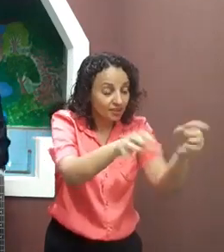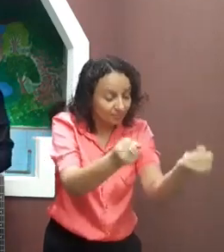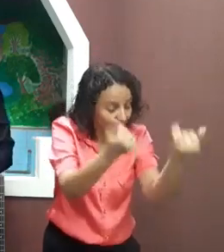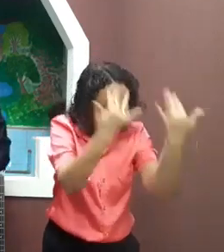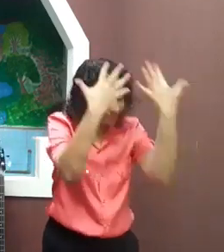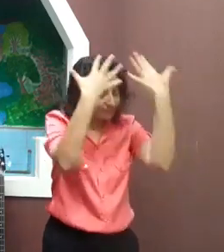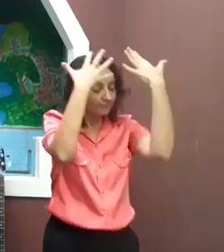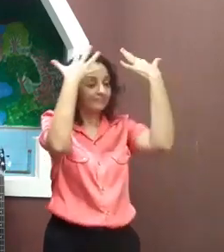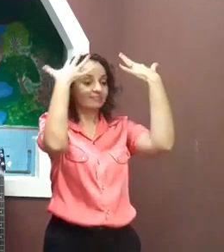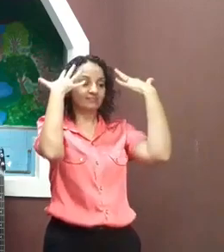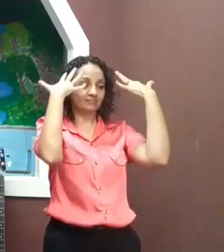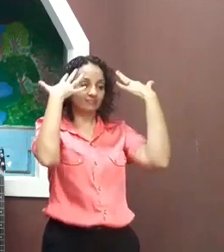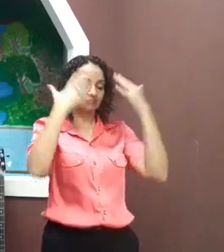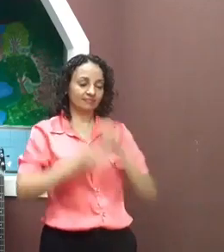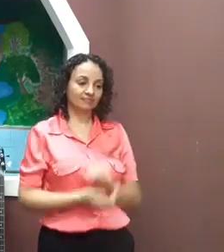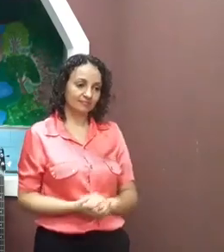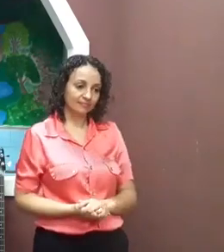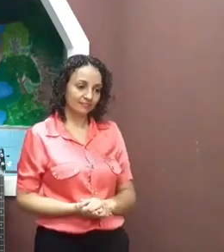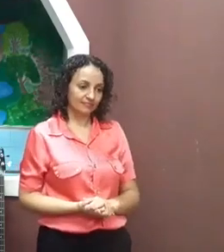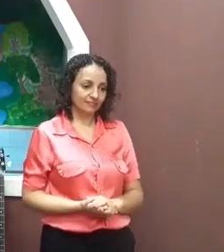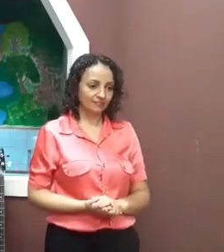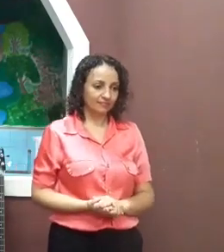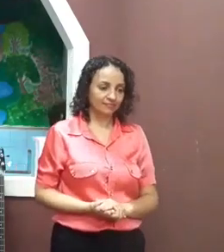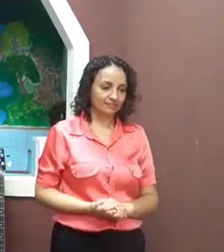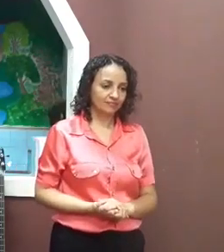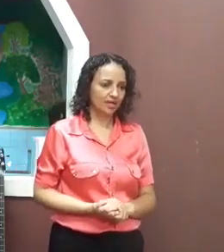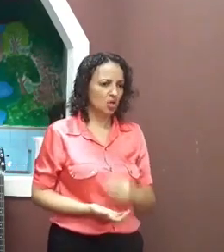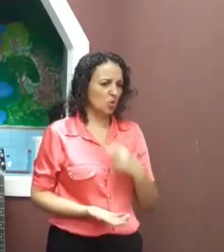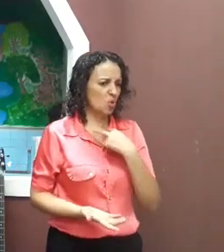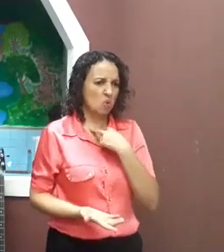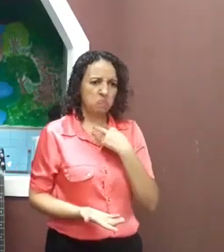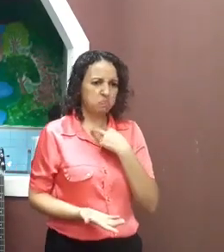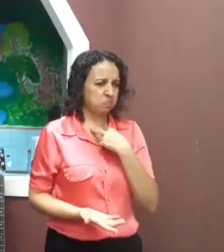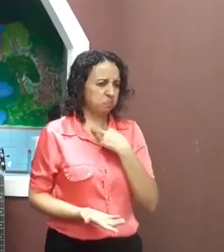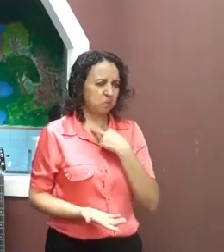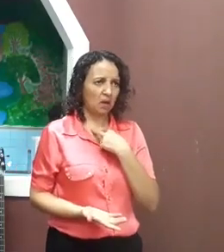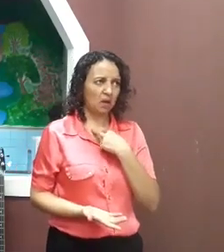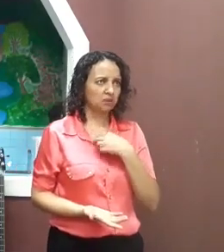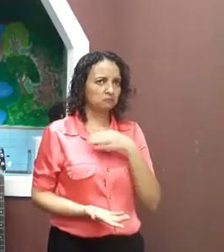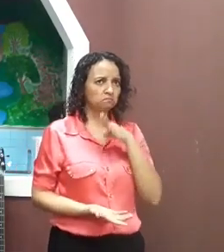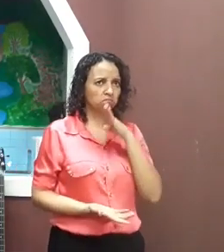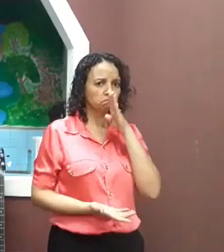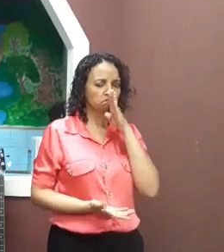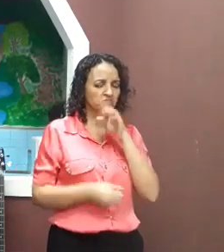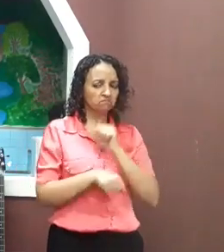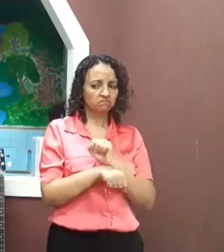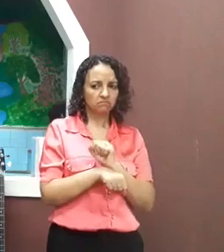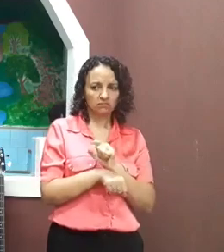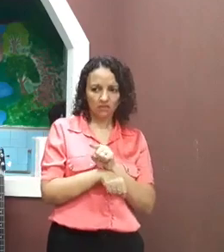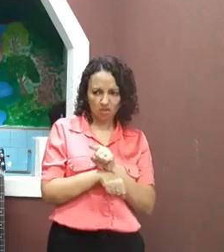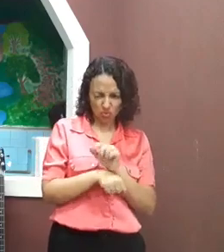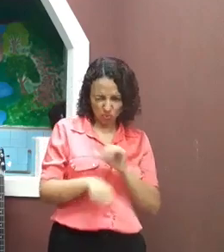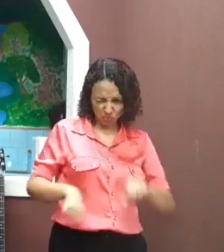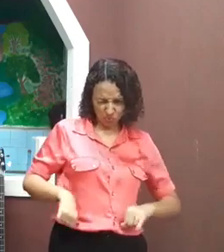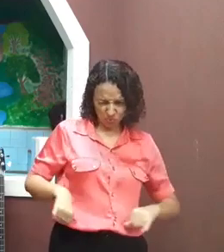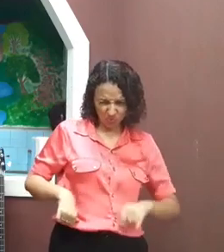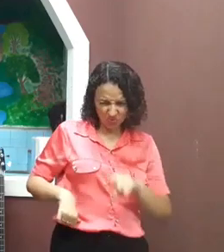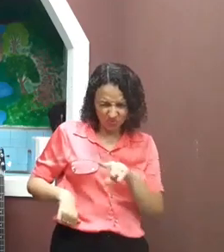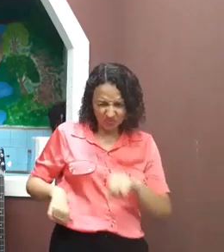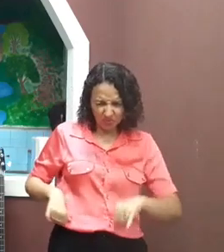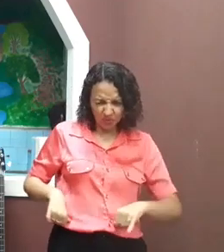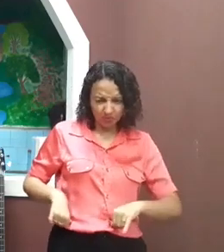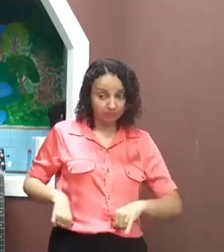Não tem esse negócio de nós ficarmos alheio à situação do outro. Não estou